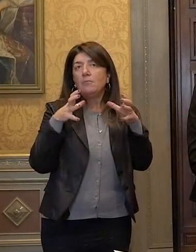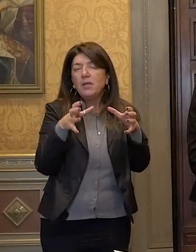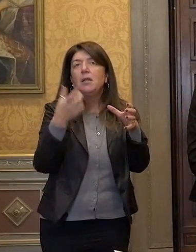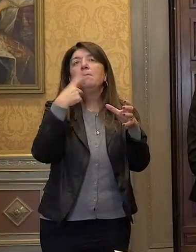sociale